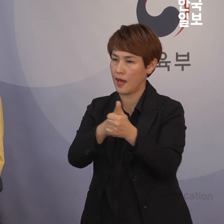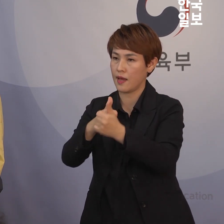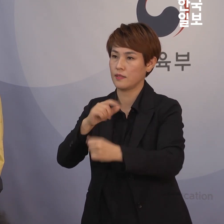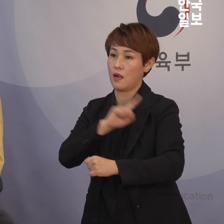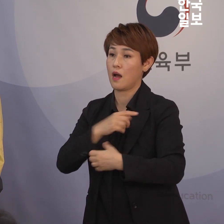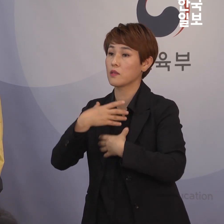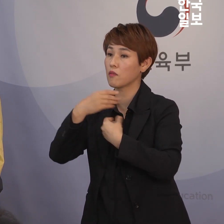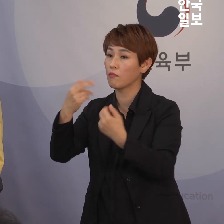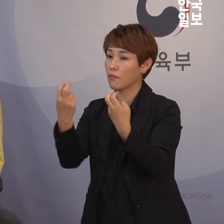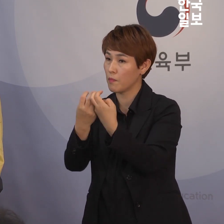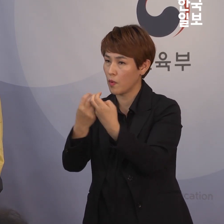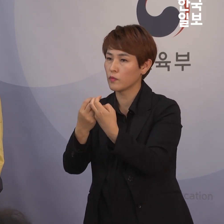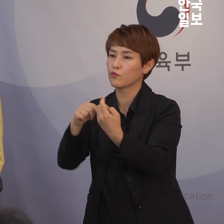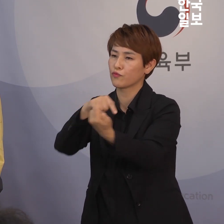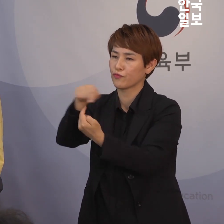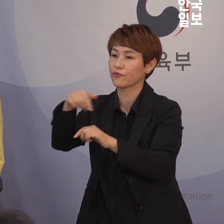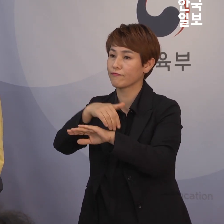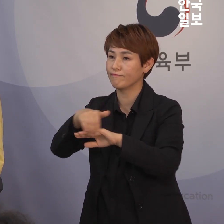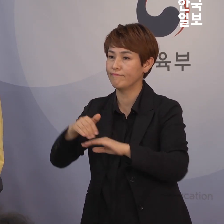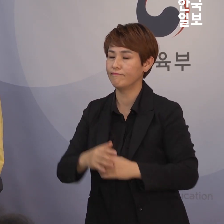방법으로 운영할 계획입니다.